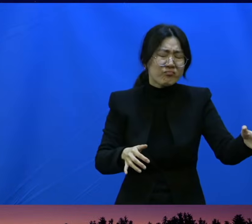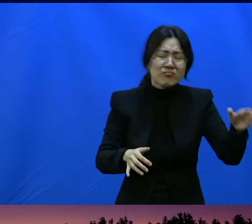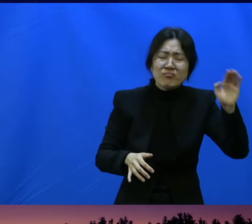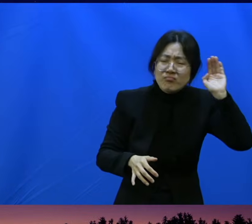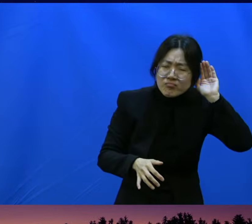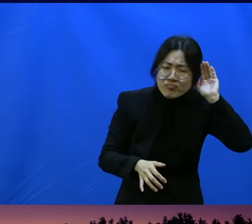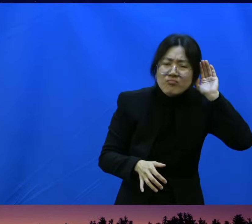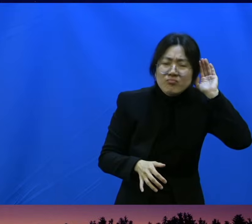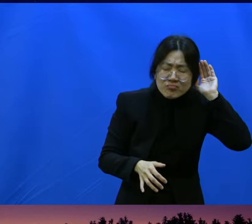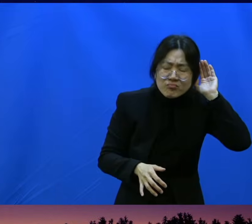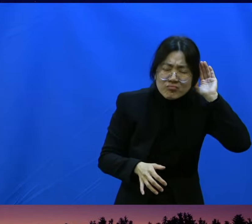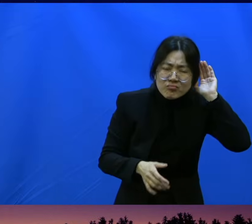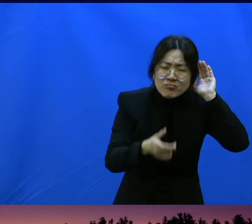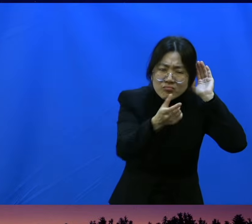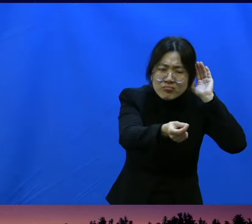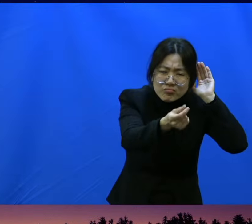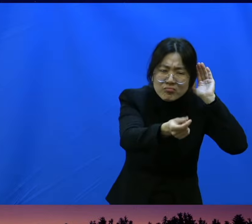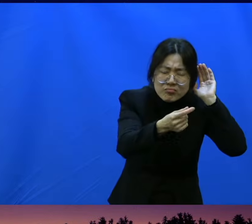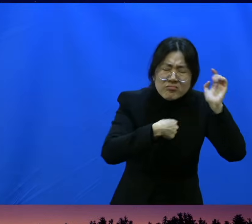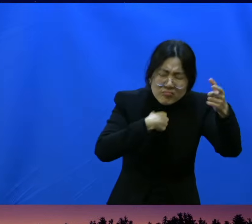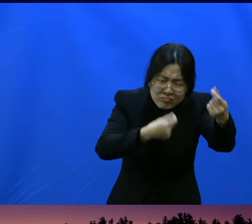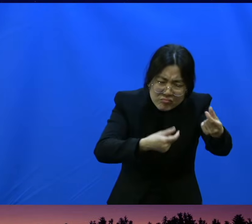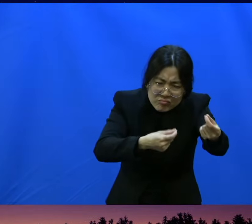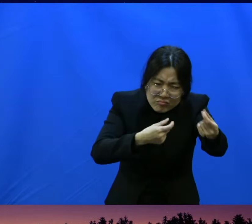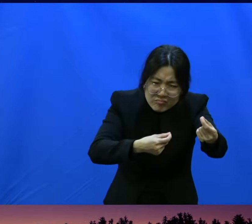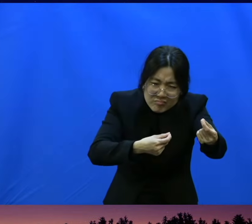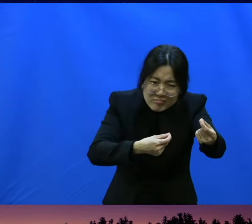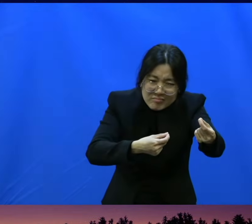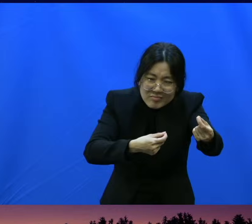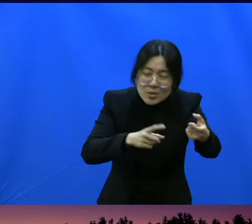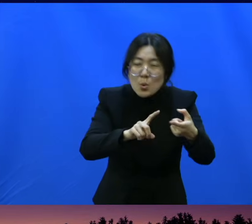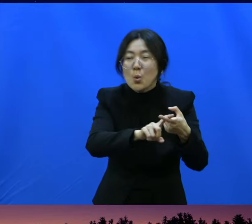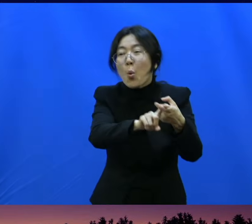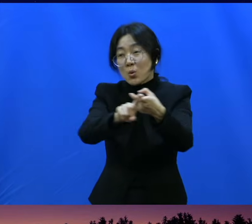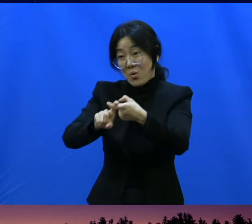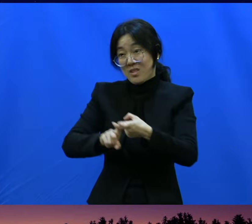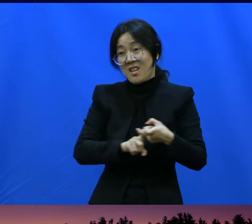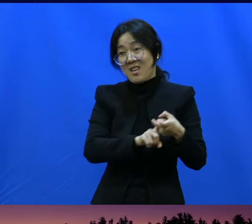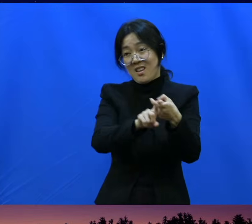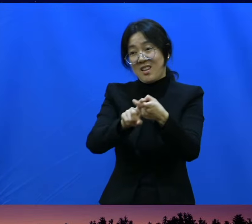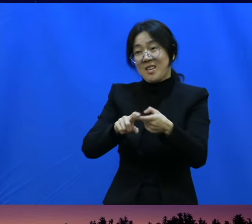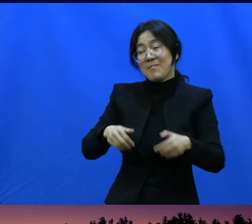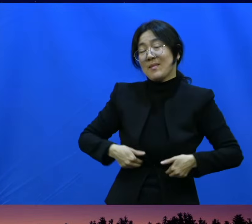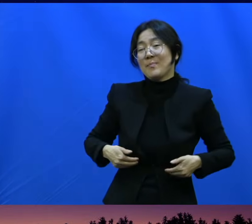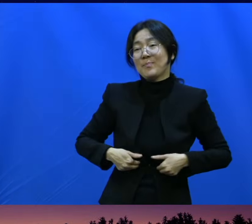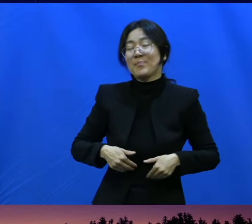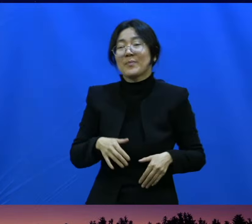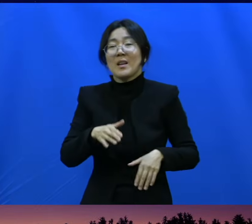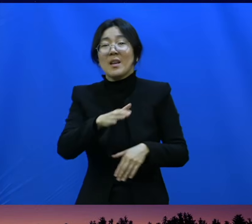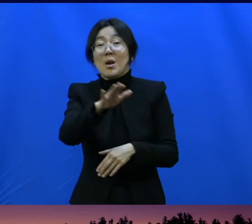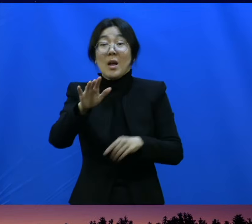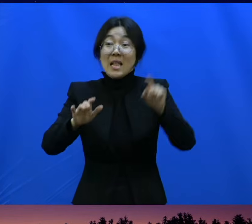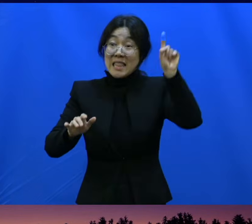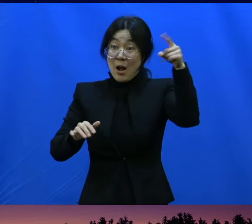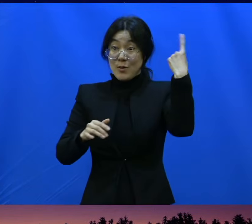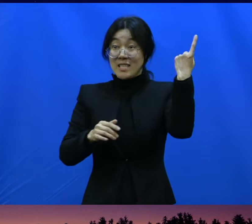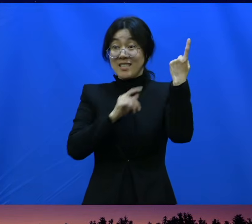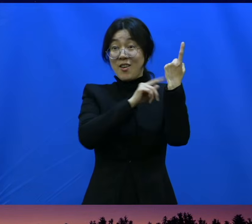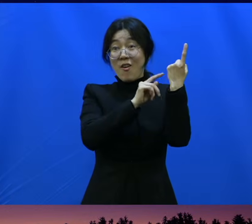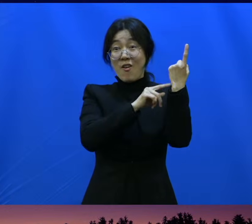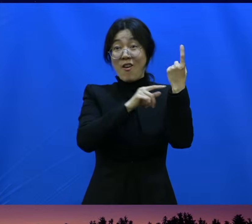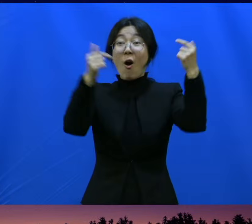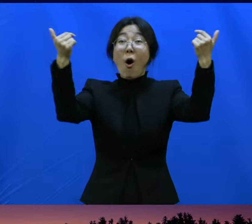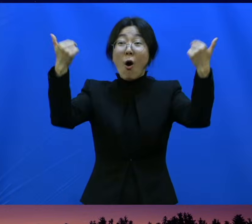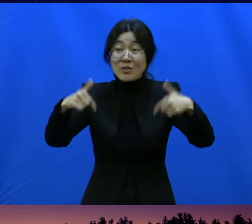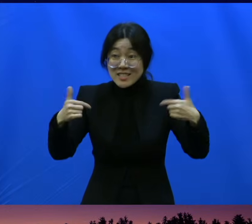하나님이 있어요. 여러분, 오늘 이 다윗의 위대함이 여기에 있는가? 다윗의 신앙에서 우리가 배울 것은 그거예요. 그는